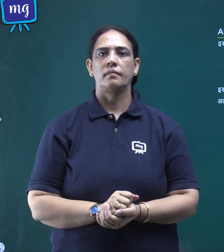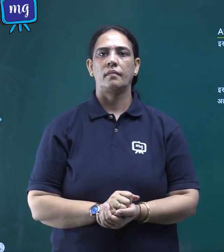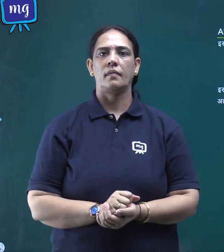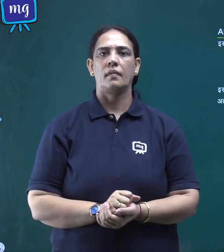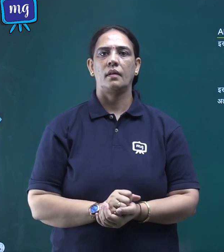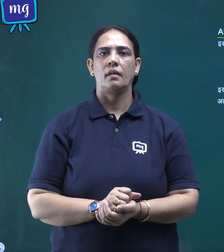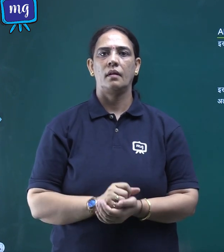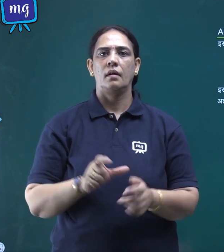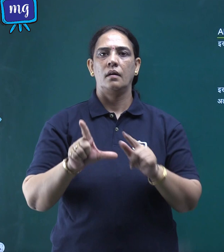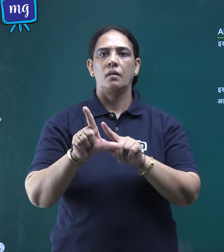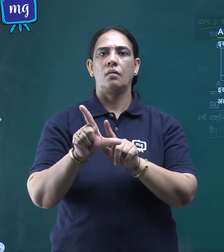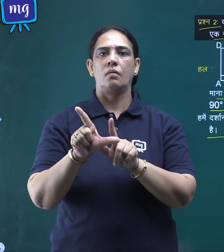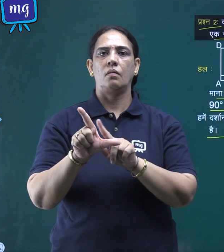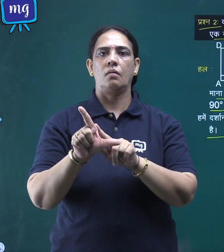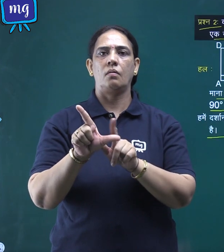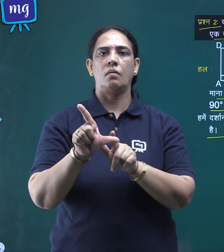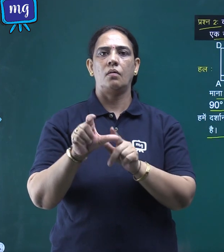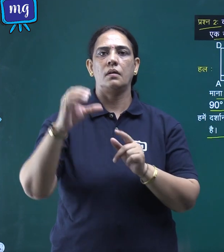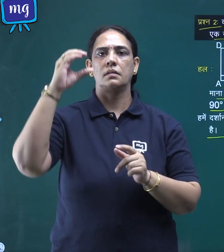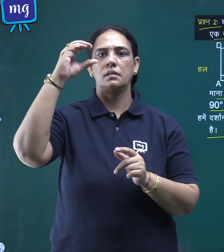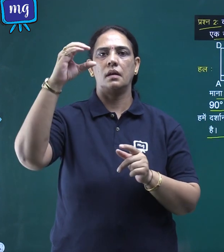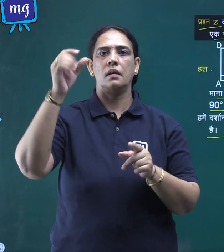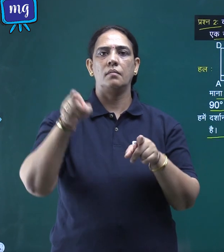कोण सी बराबर कोण ए